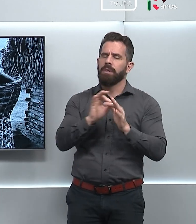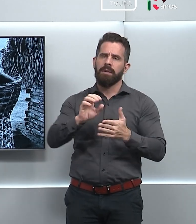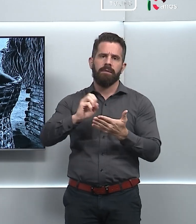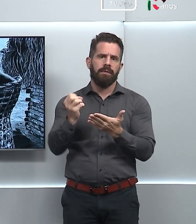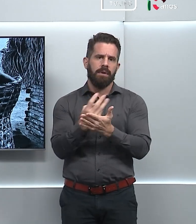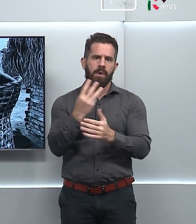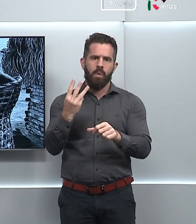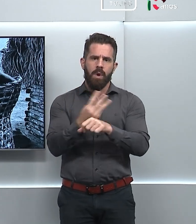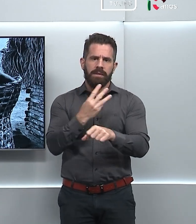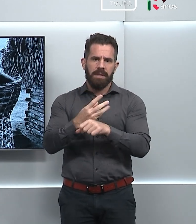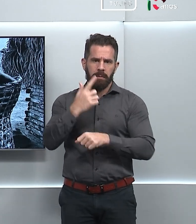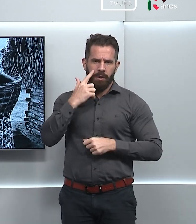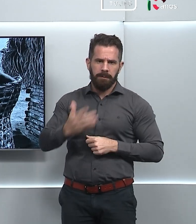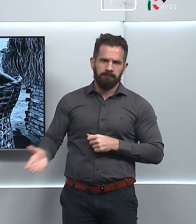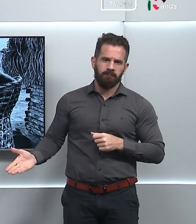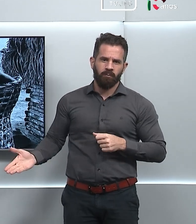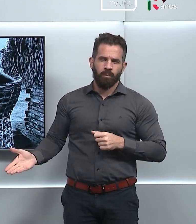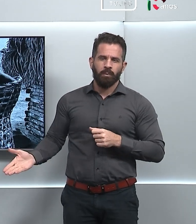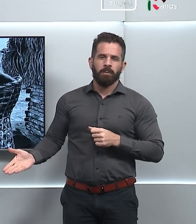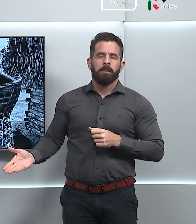WhatsApp. Nosso número é